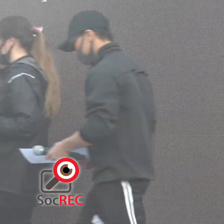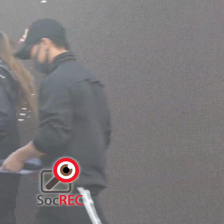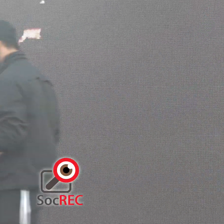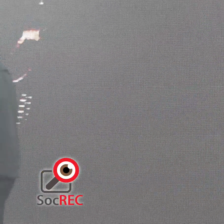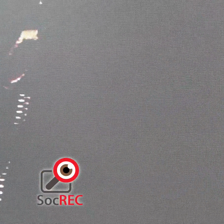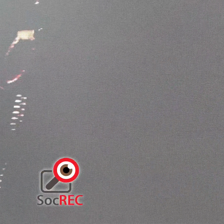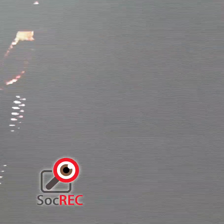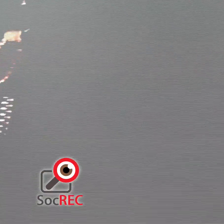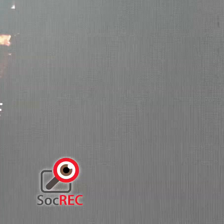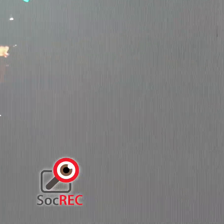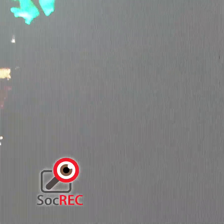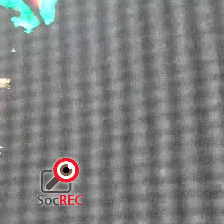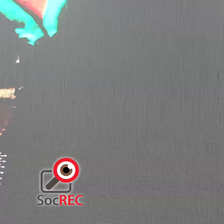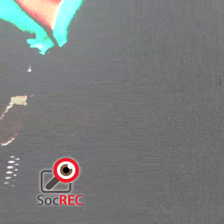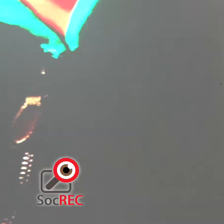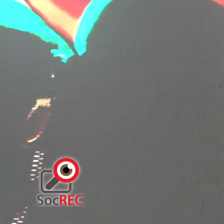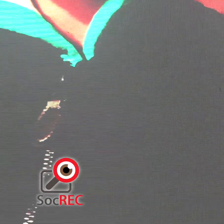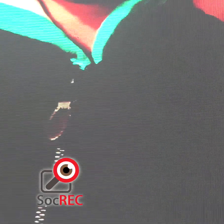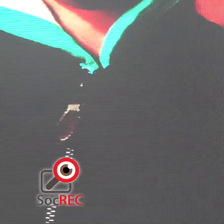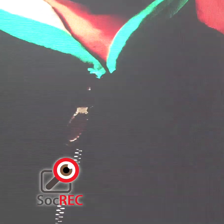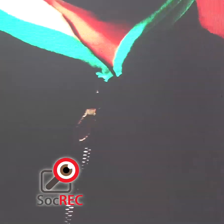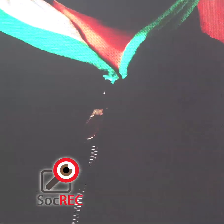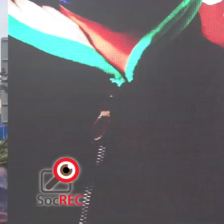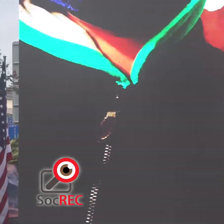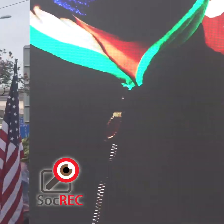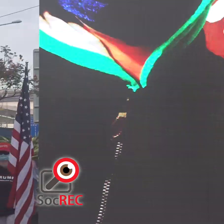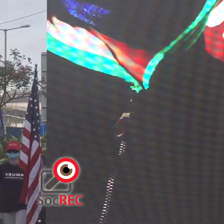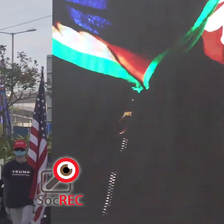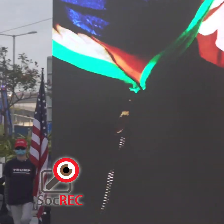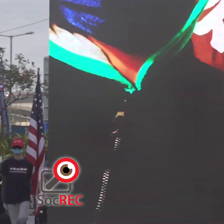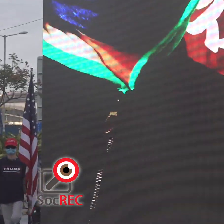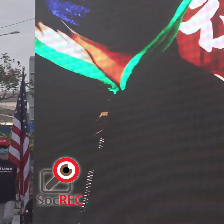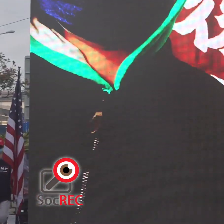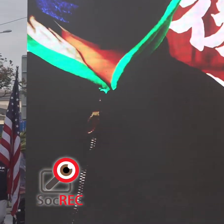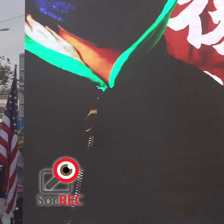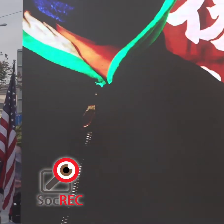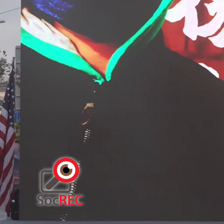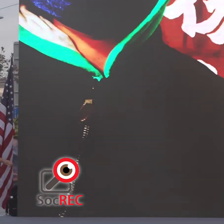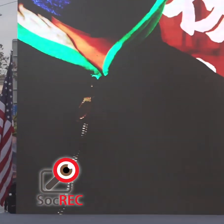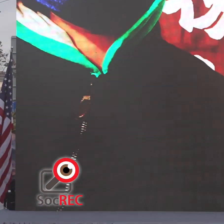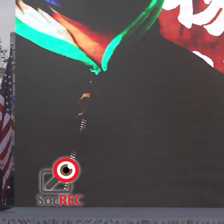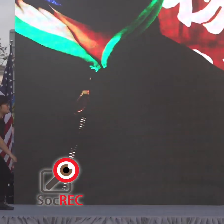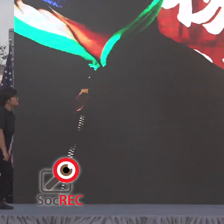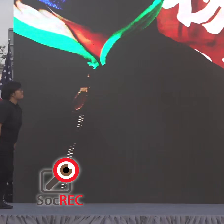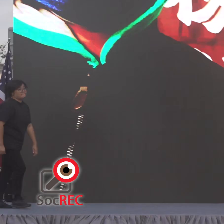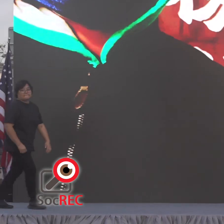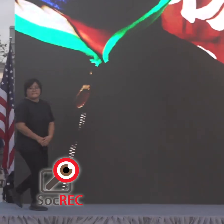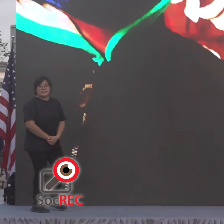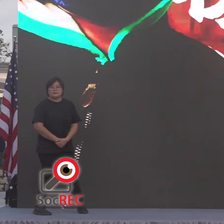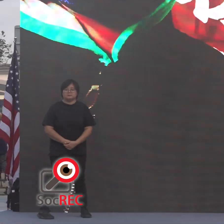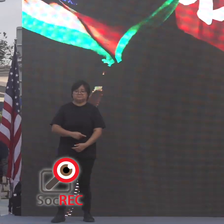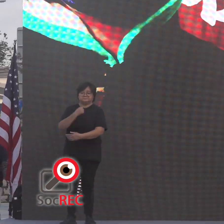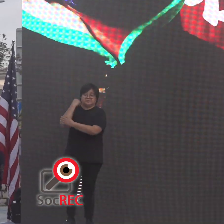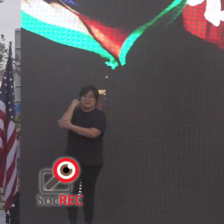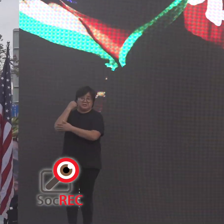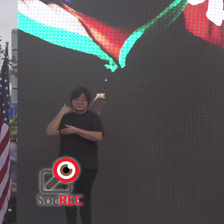請青年，自從反送中運動以來，這七個月台灣人一直很支持我們香港，由六月